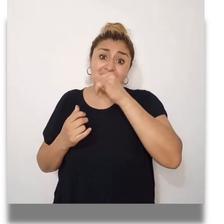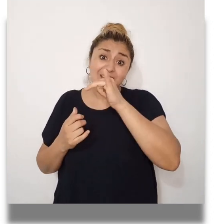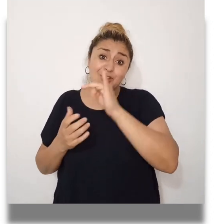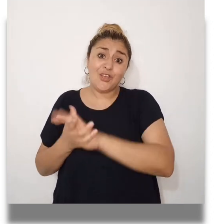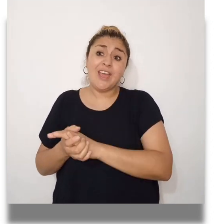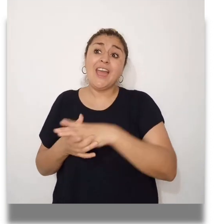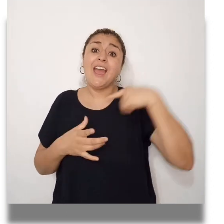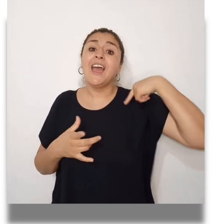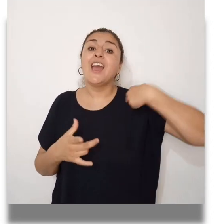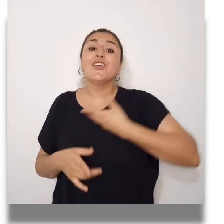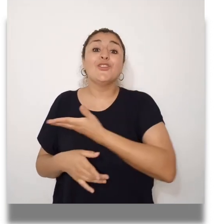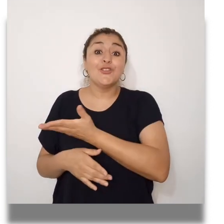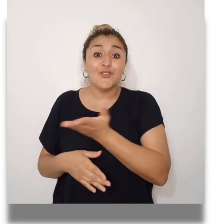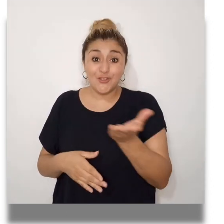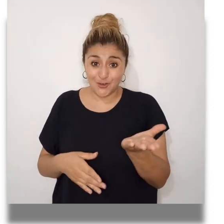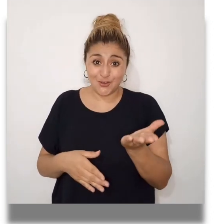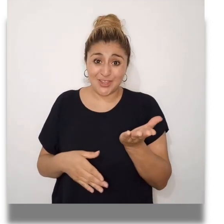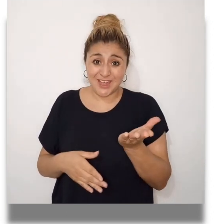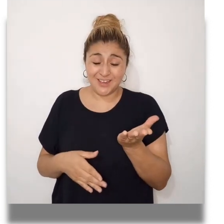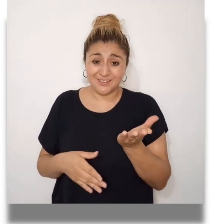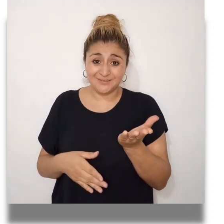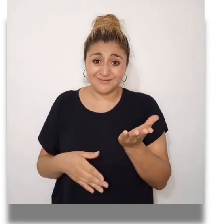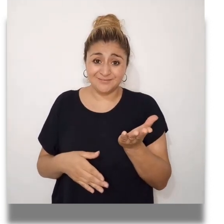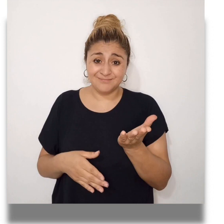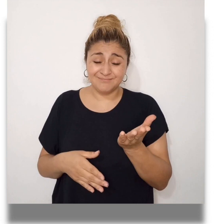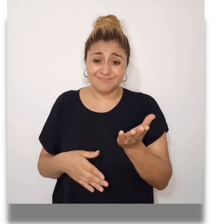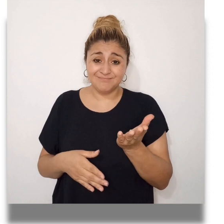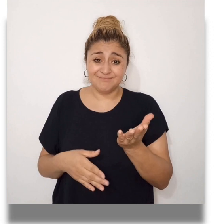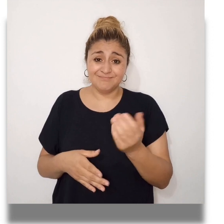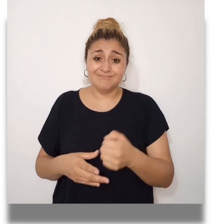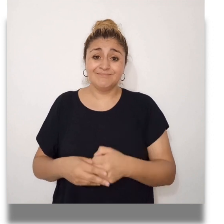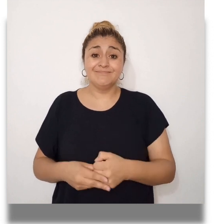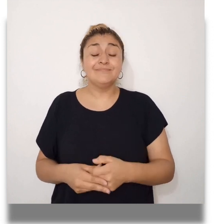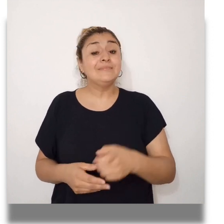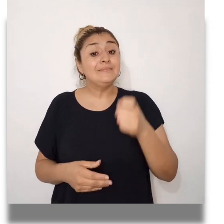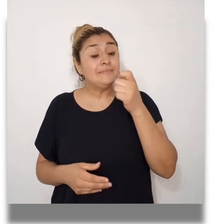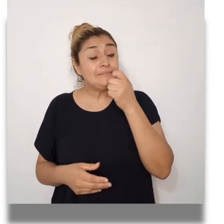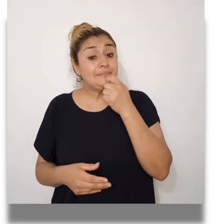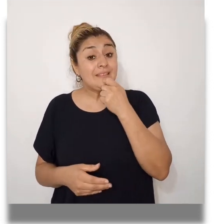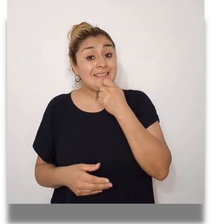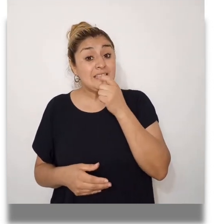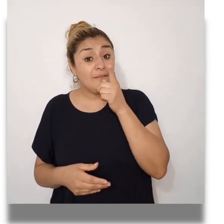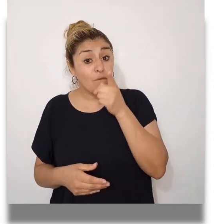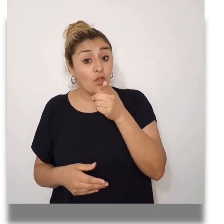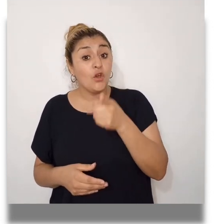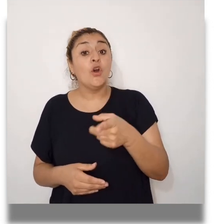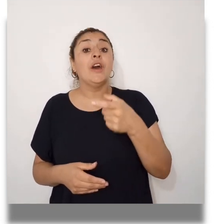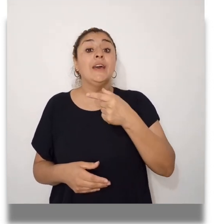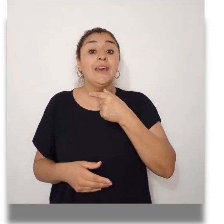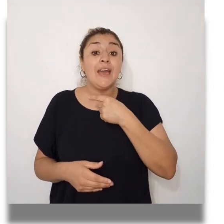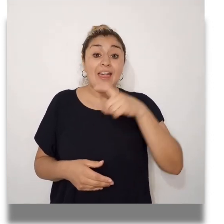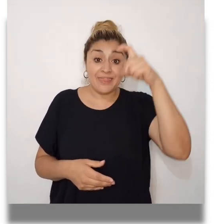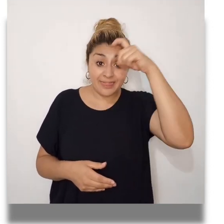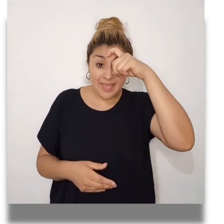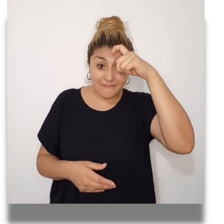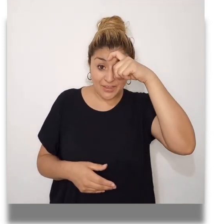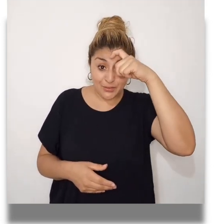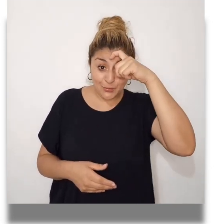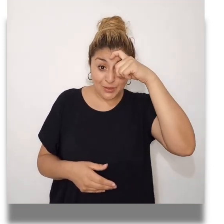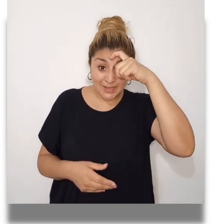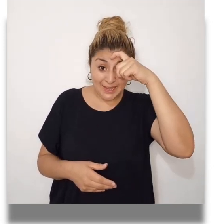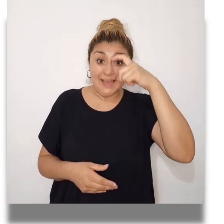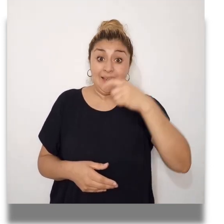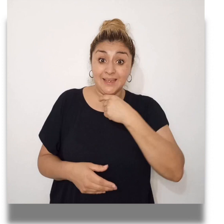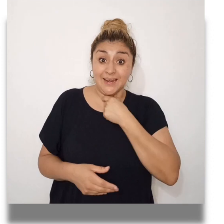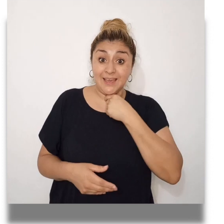sociedad. Si tu veux devenir sage, si quieres ser sabio, tu dois sortir de cette